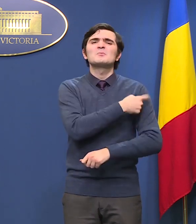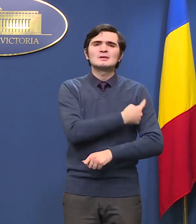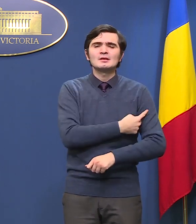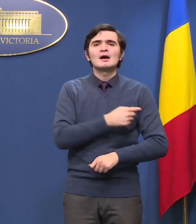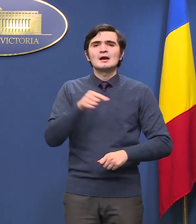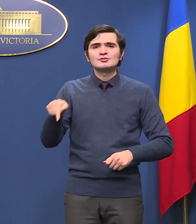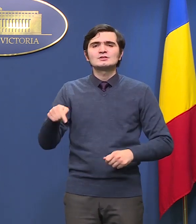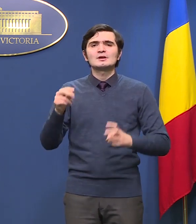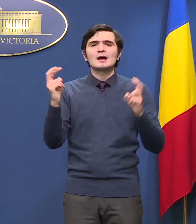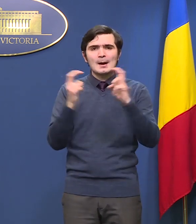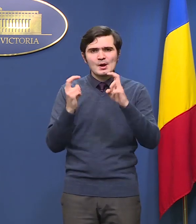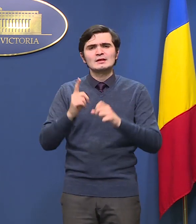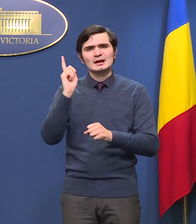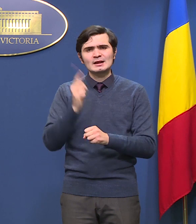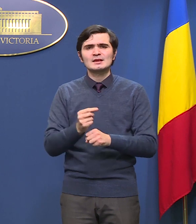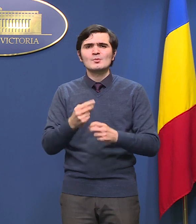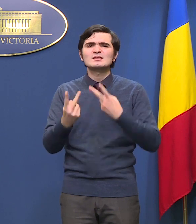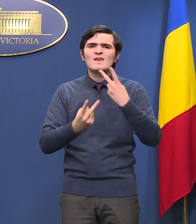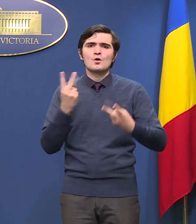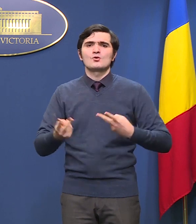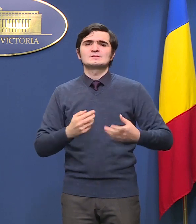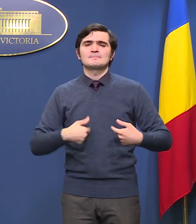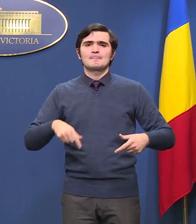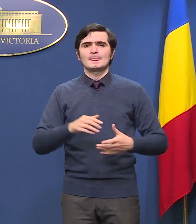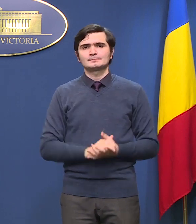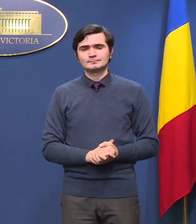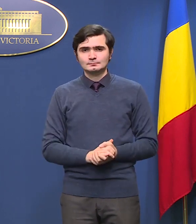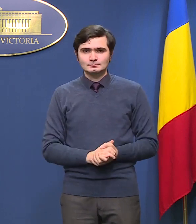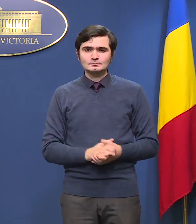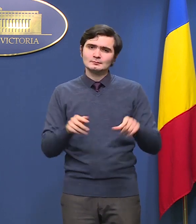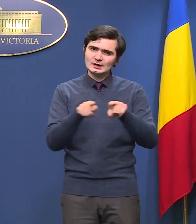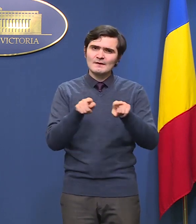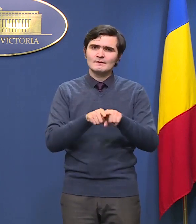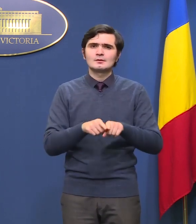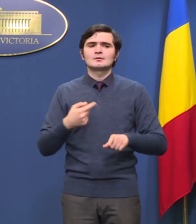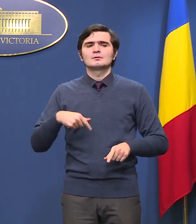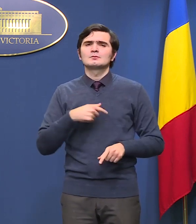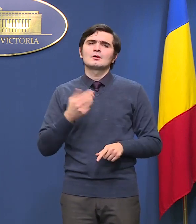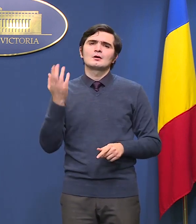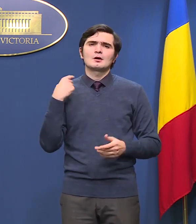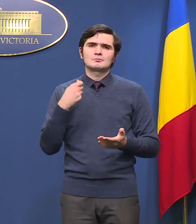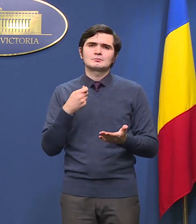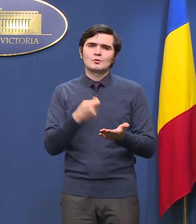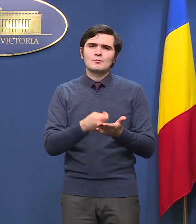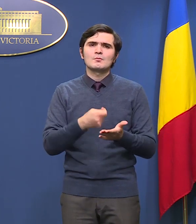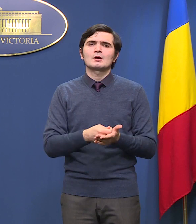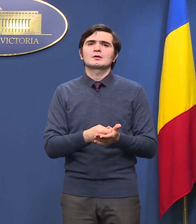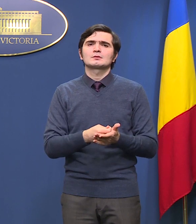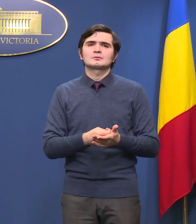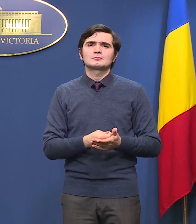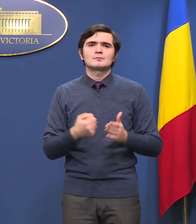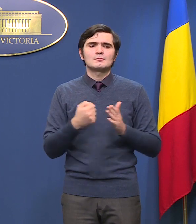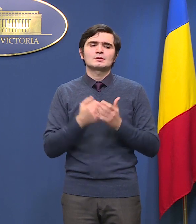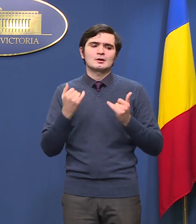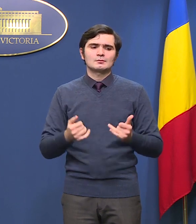în funcțiune. Și de asemenea, am achiziționat, până în prezent sunt achiziționate